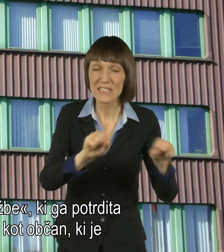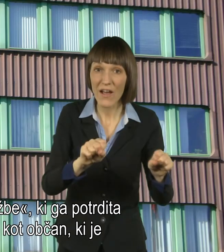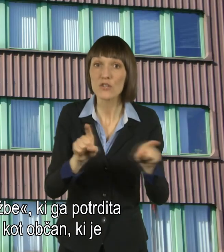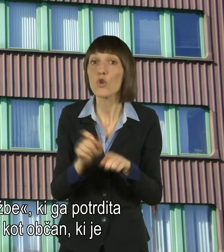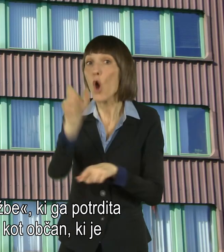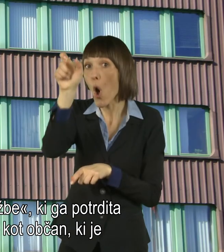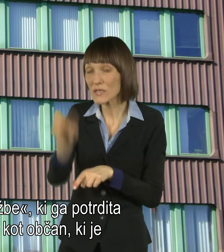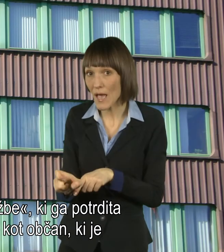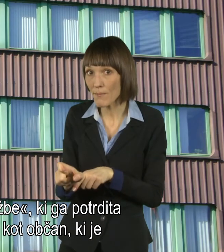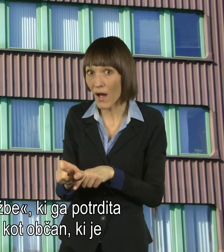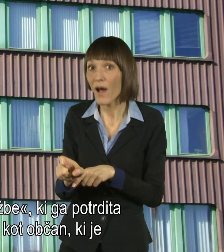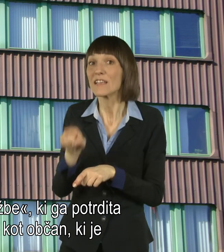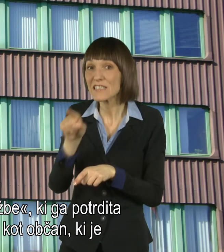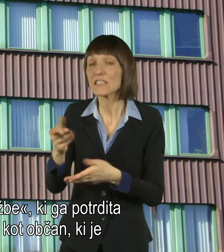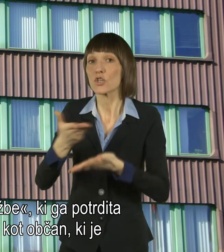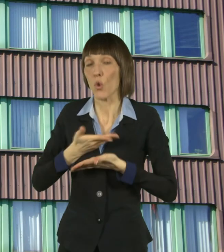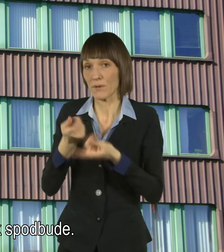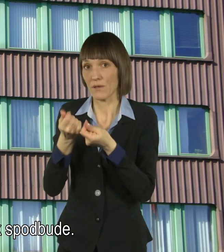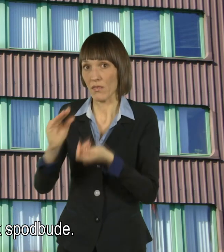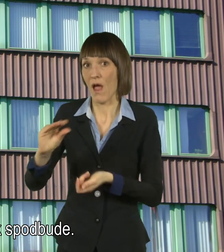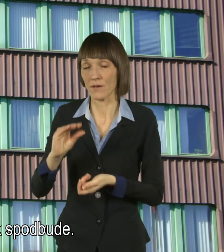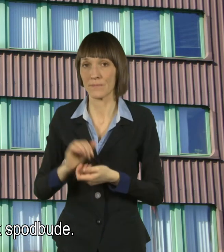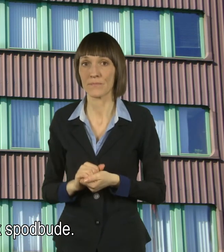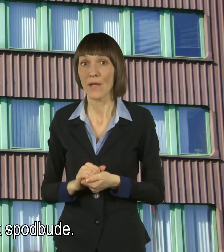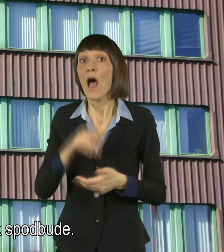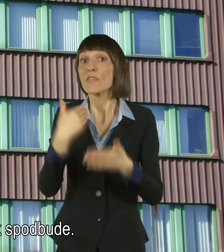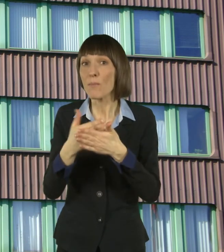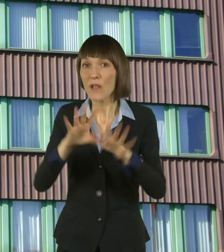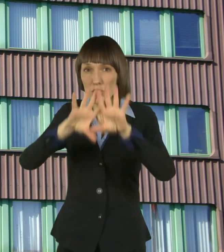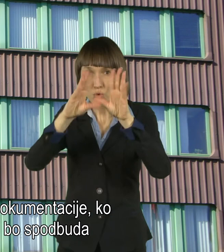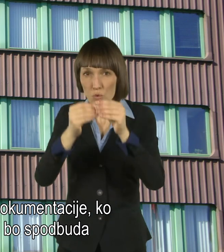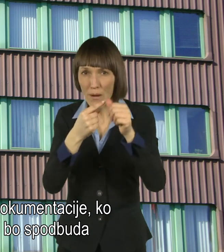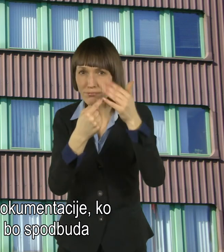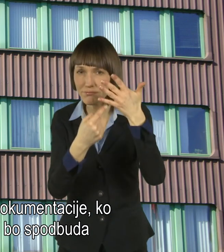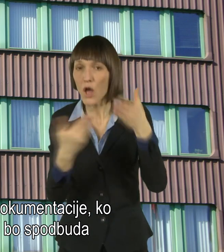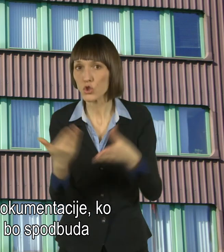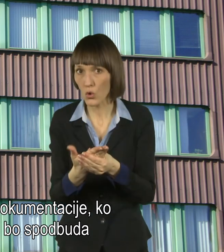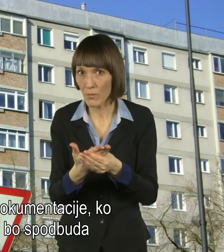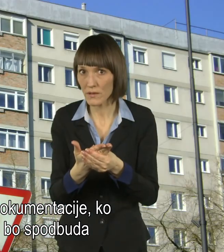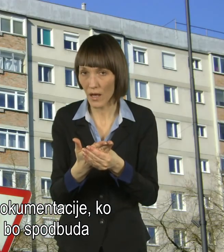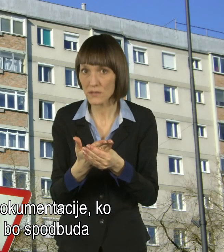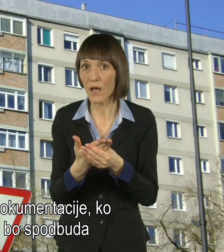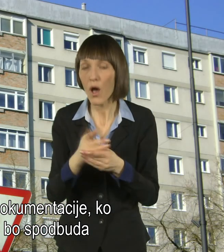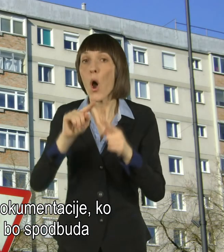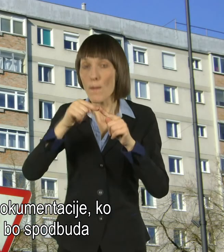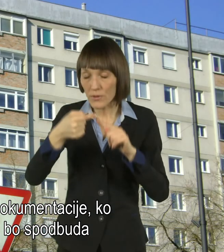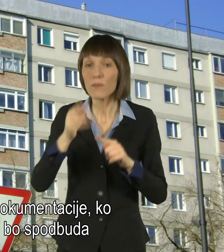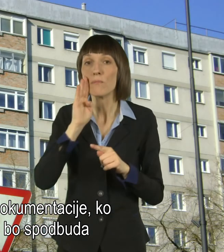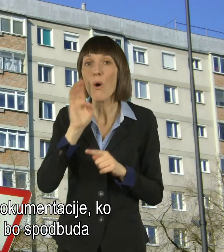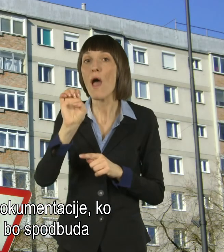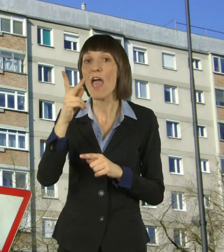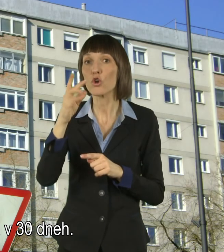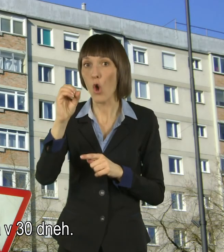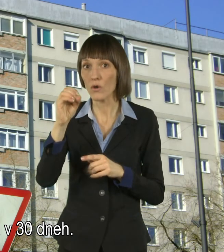potrdita tako izvajalec kot tudi občan, ki je pač prejemnik spodbude. Na podlagi te dokumentacije, ko je seveda popolna, bo